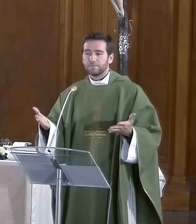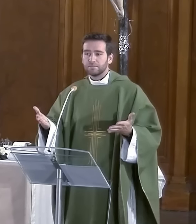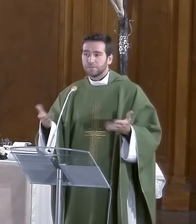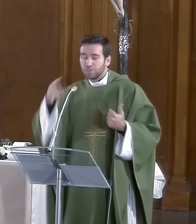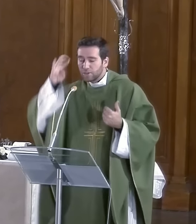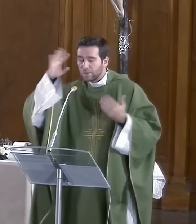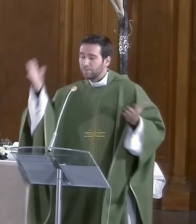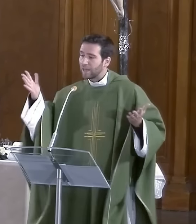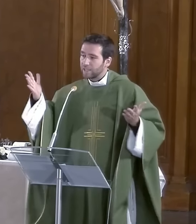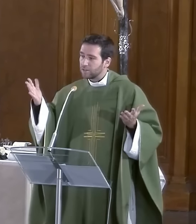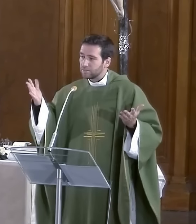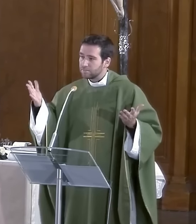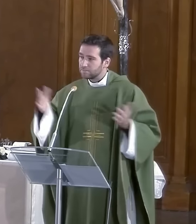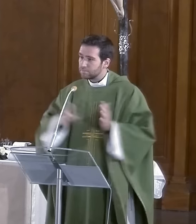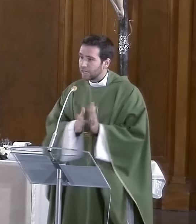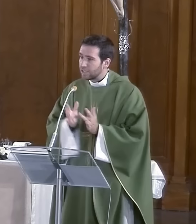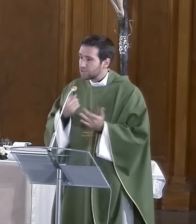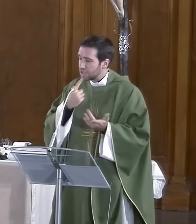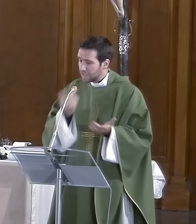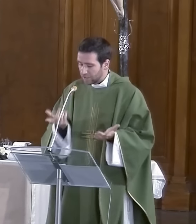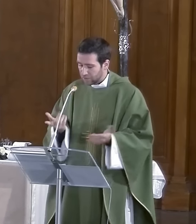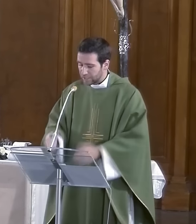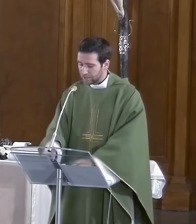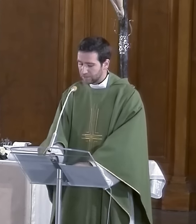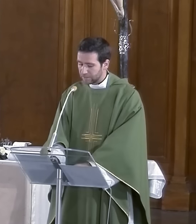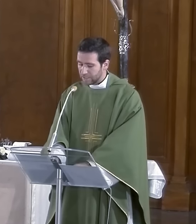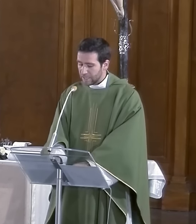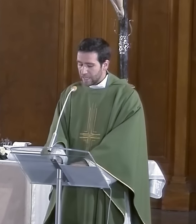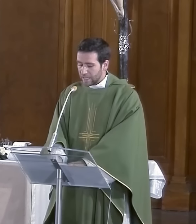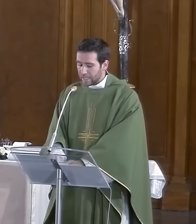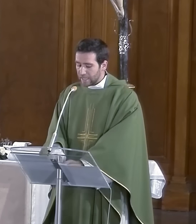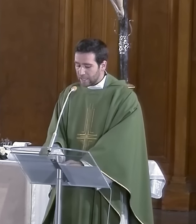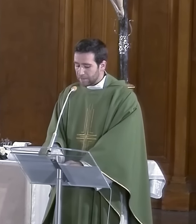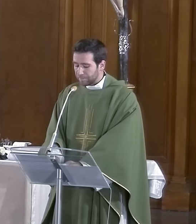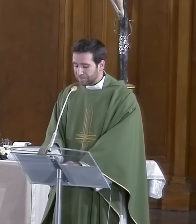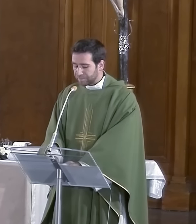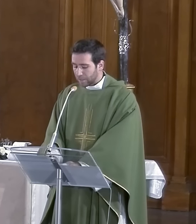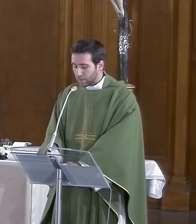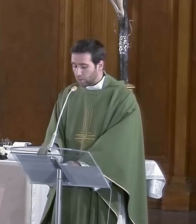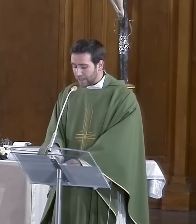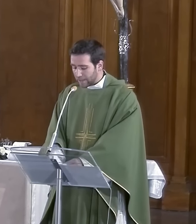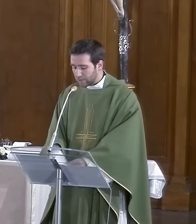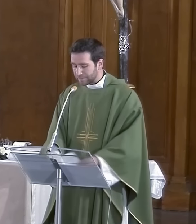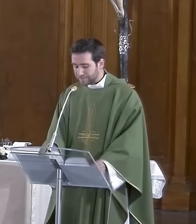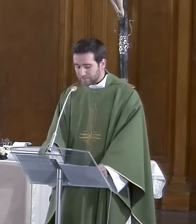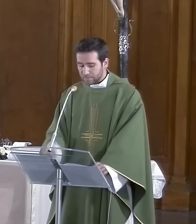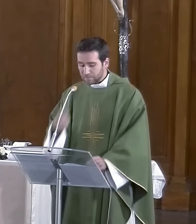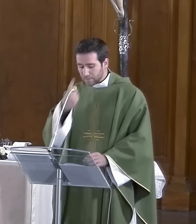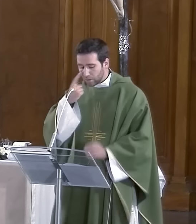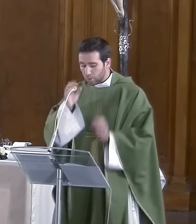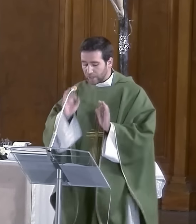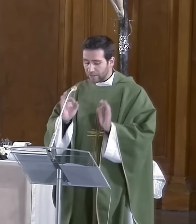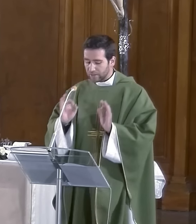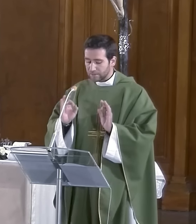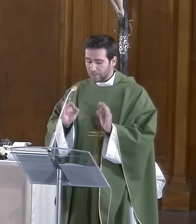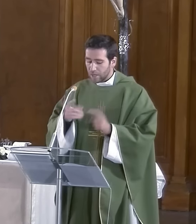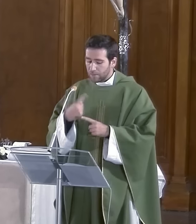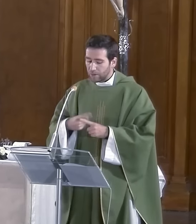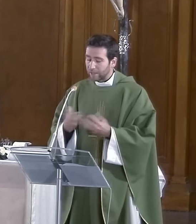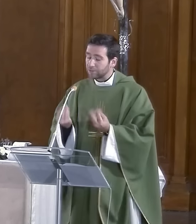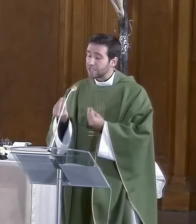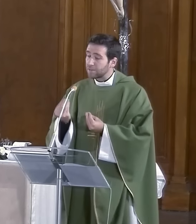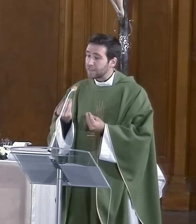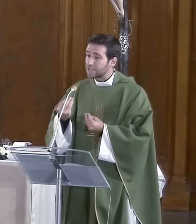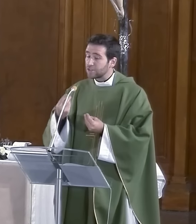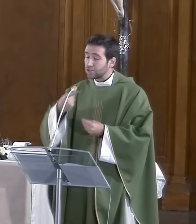puntual?». Yo no me lo imagino a Jesús diciendo eso, ¿no? Y cuidado, cuidado,